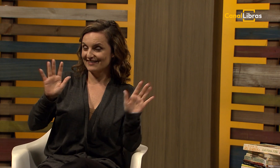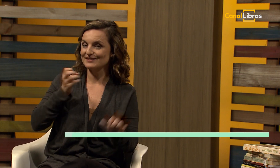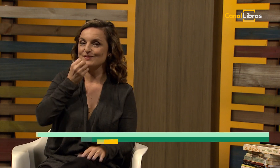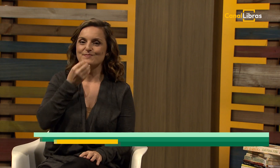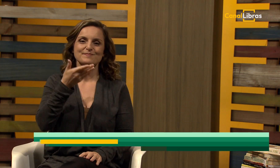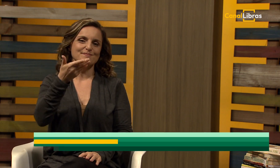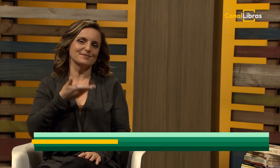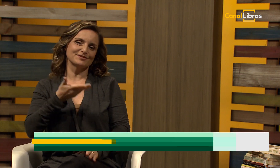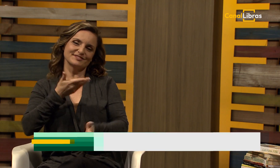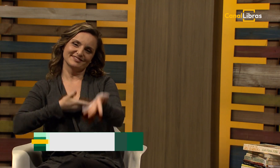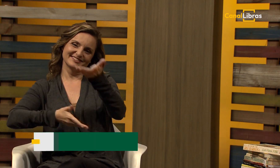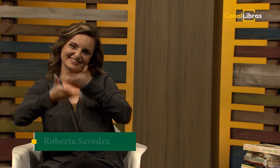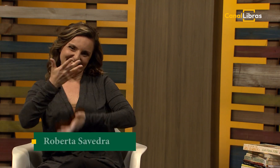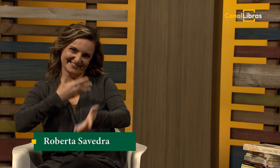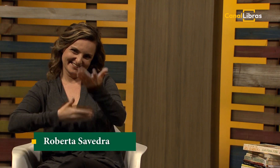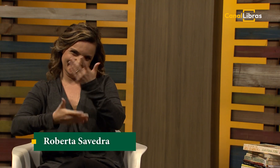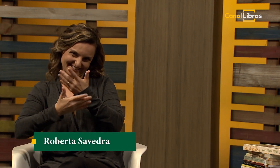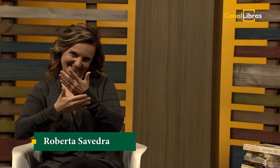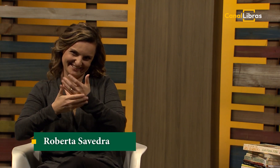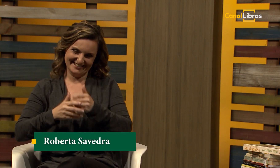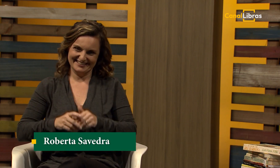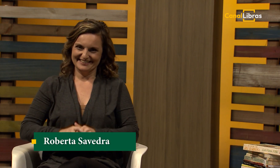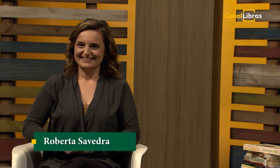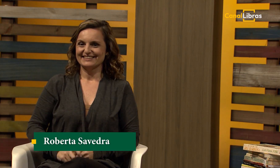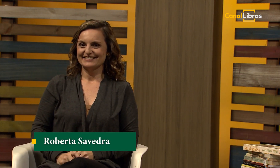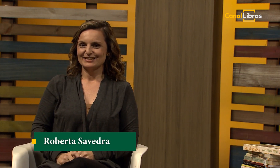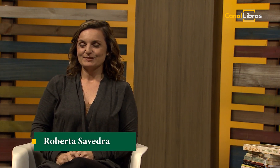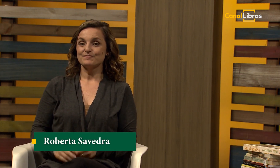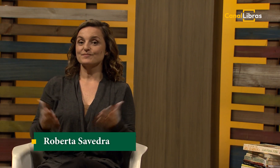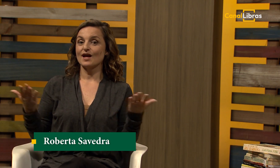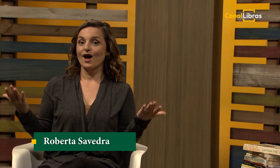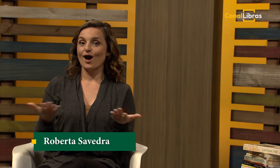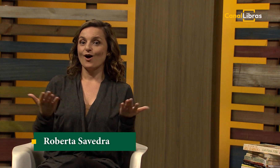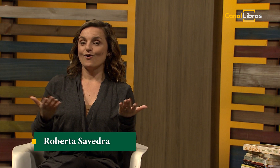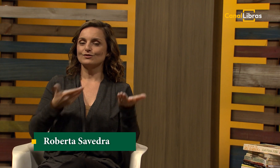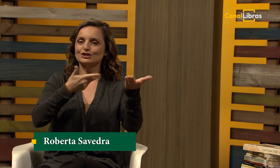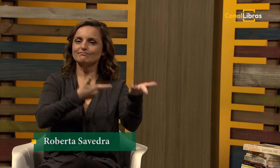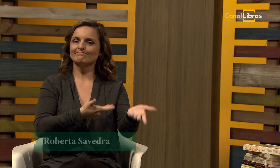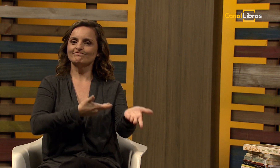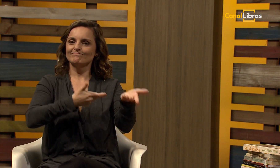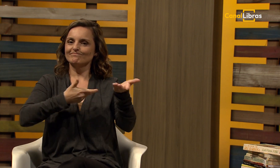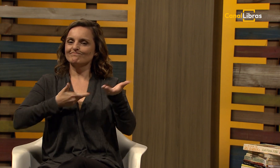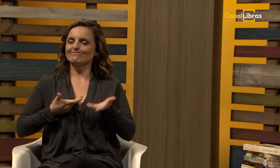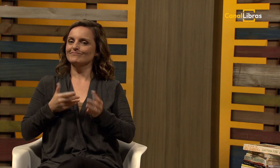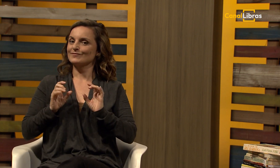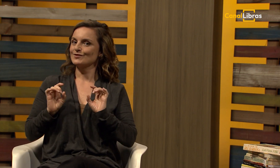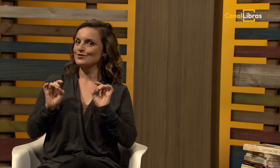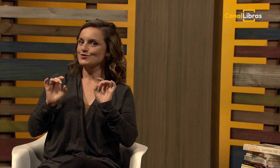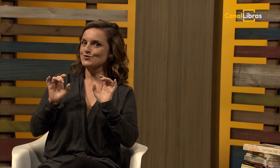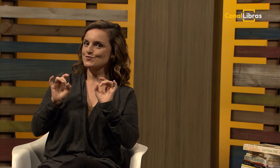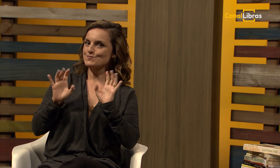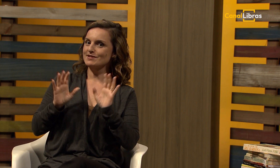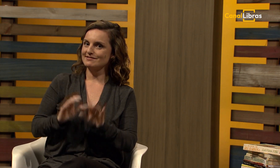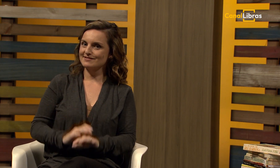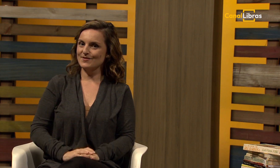Olá, sejam bem-vindos a mais um episódio do Bate-Papo em Libras. Hoje temos uma convidada